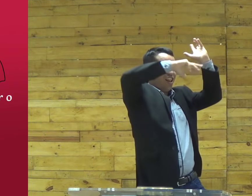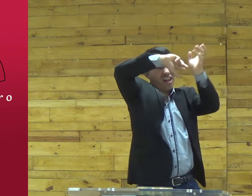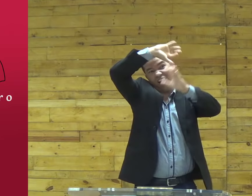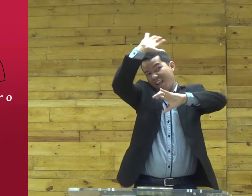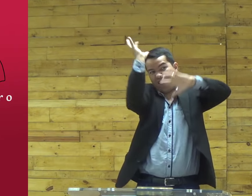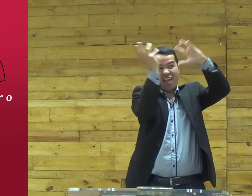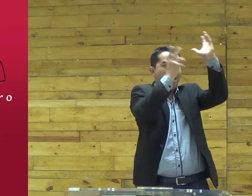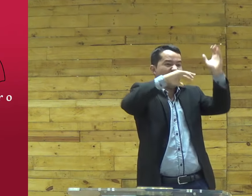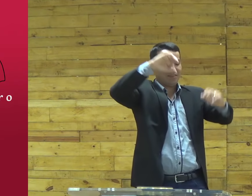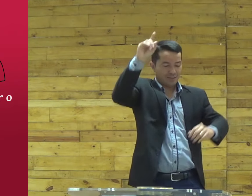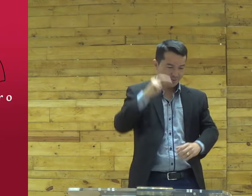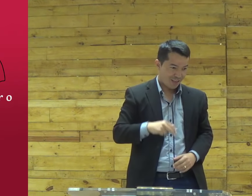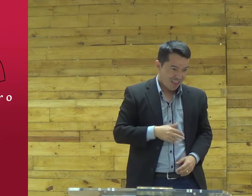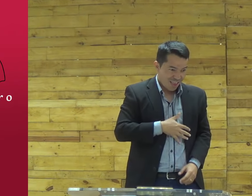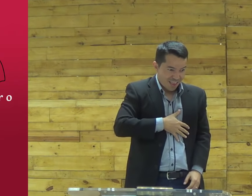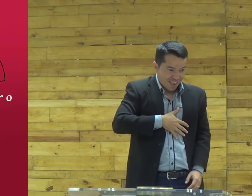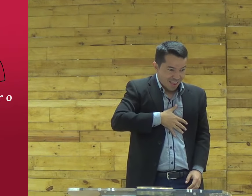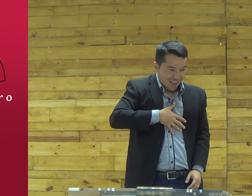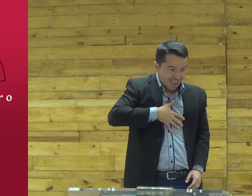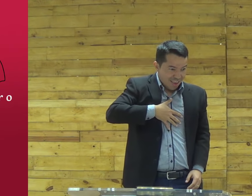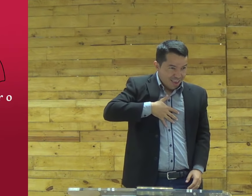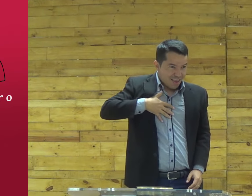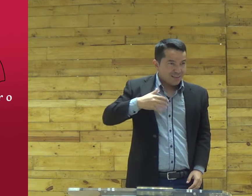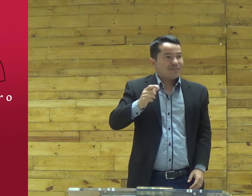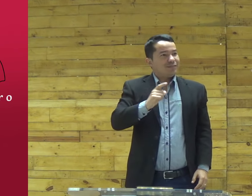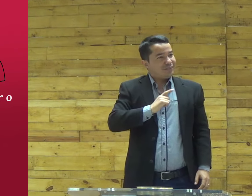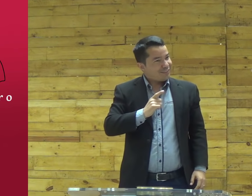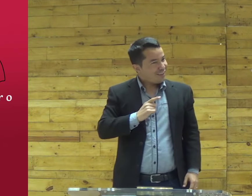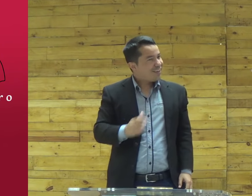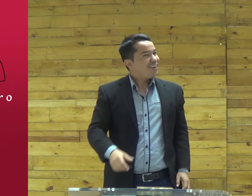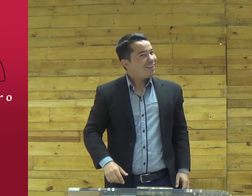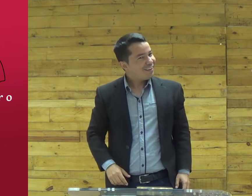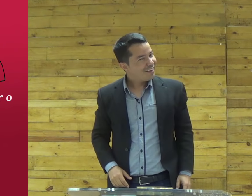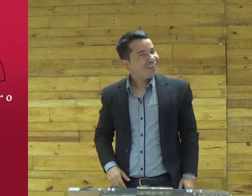adorando e mexendo as mãos. Ele fica muito alegre.